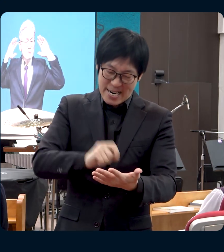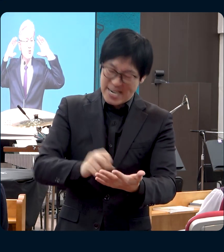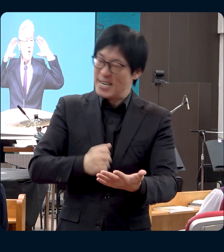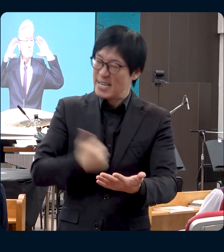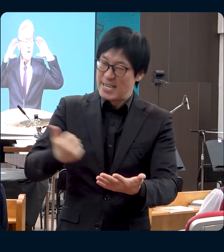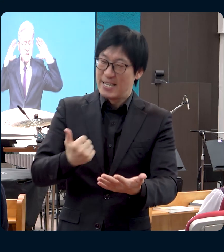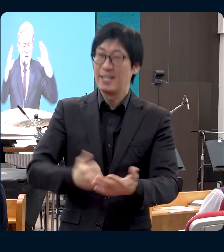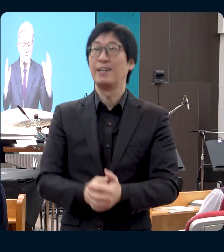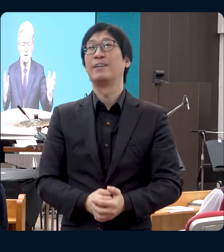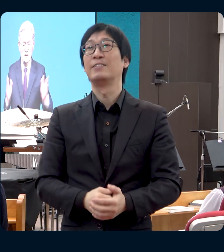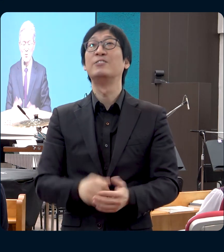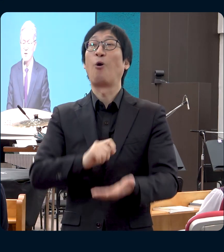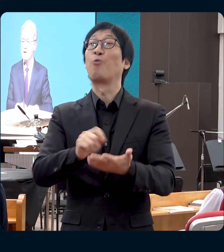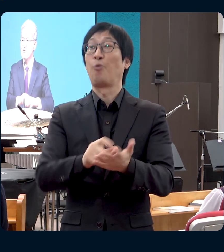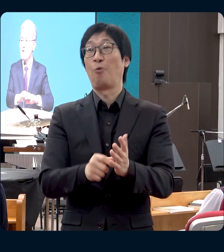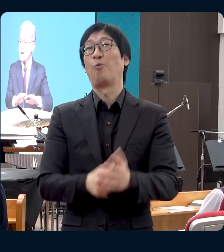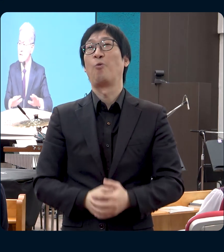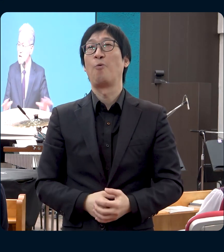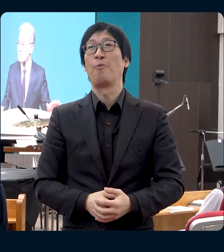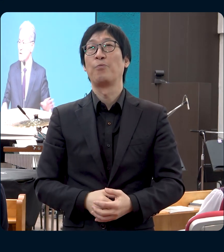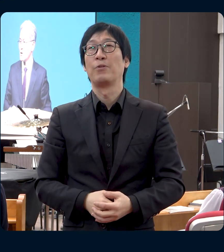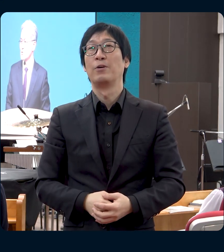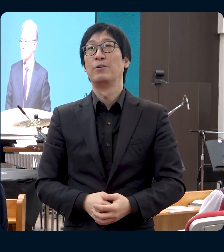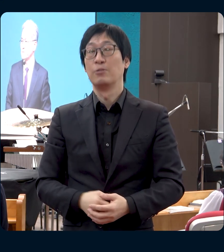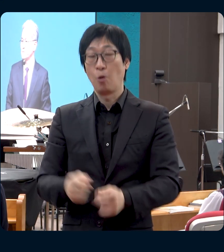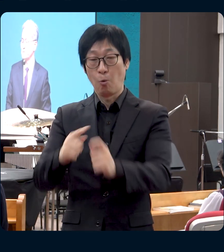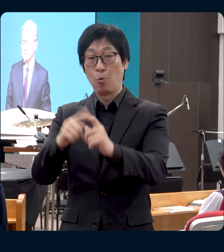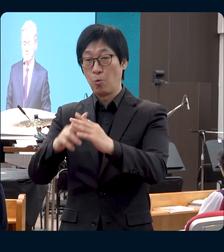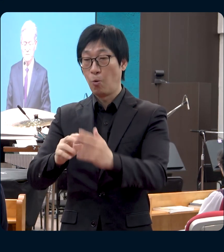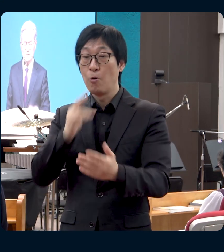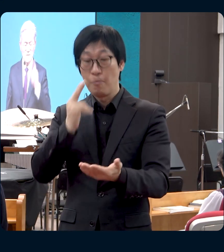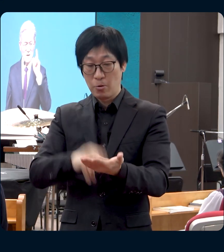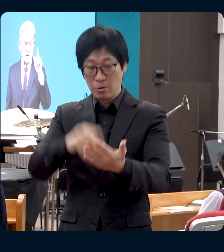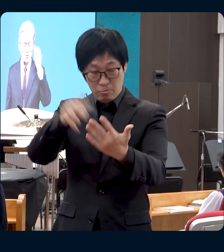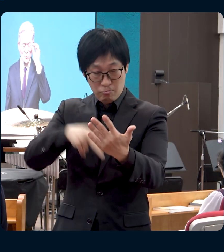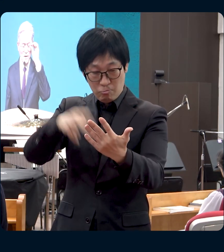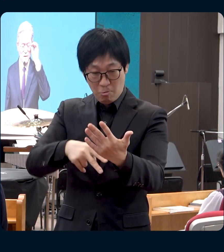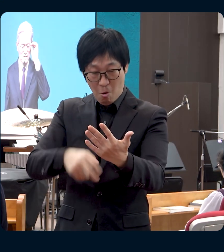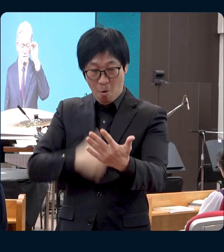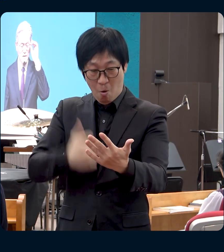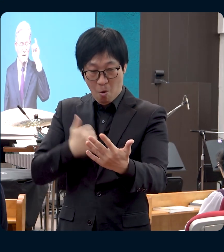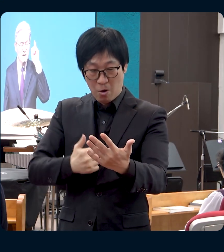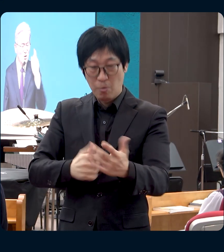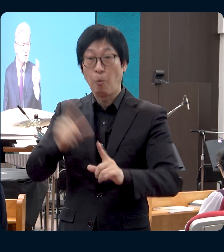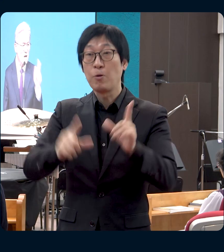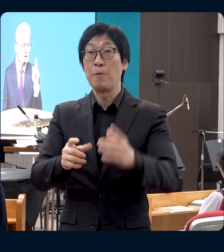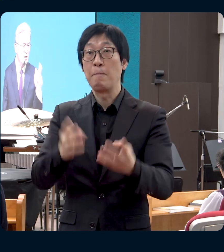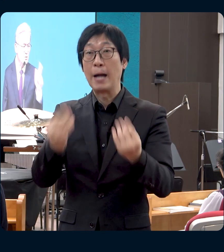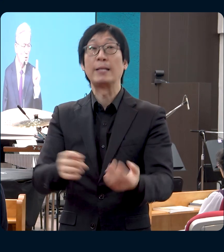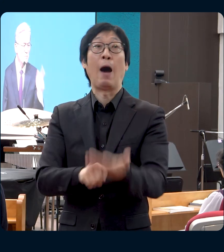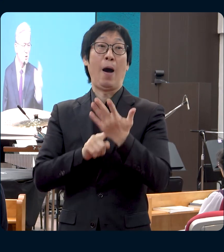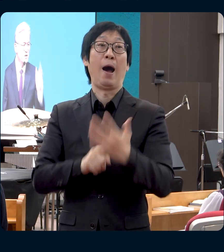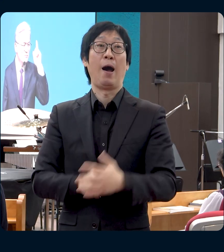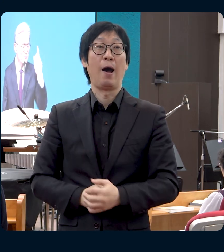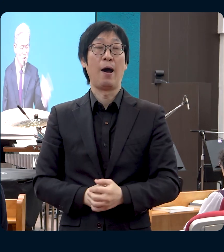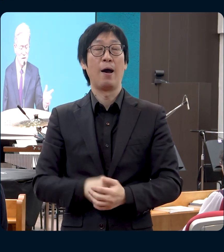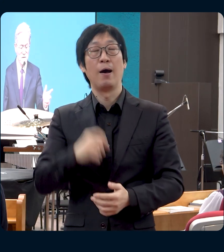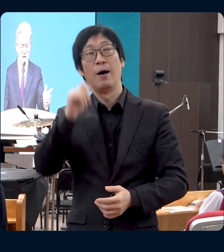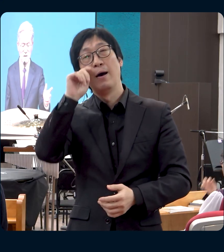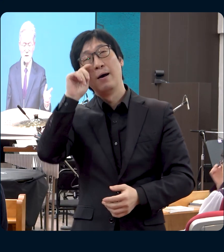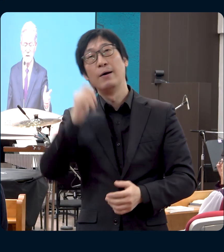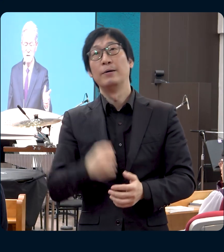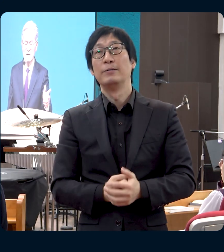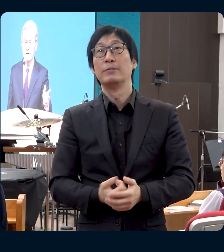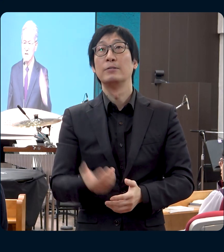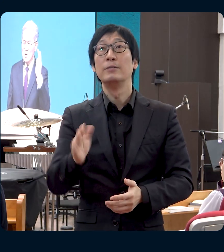아주 무섭게 책망하는 내용들이 굉장히 많이 나오죠. 자, 그런데 그런 상태에서 보낸 편지가